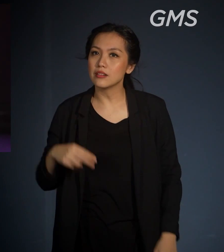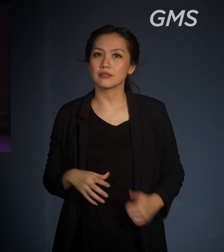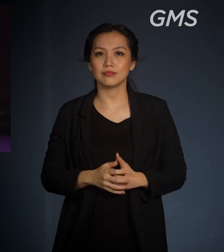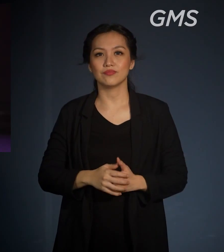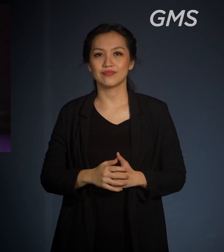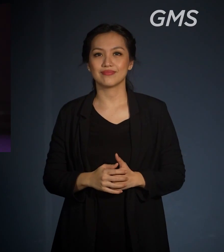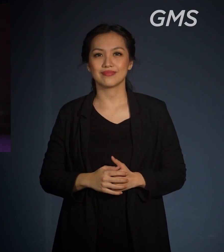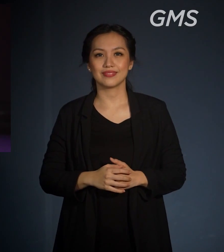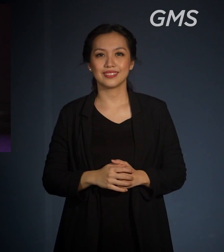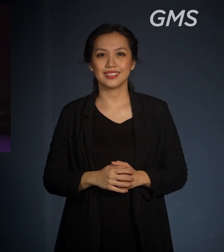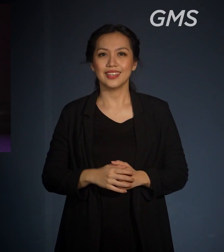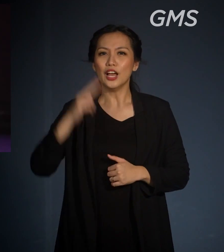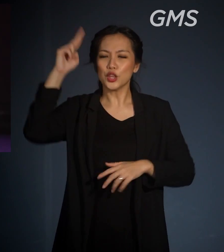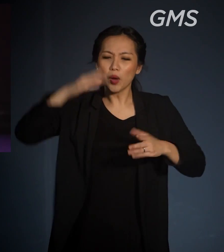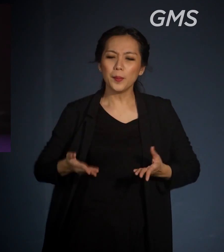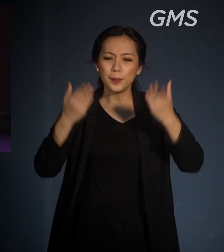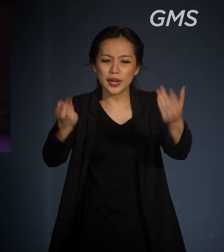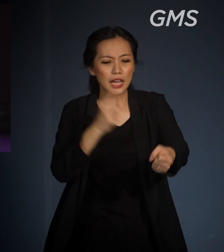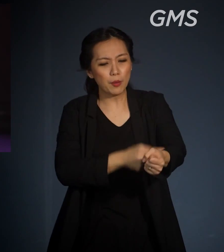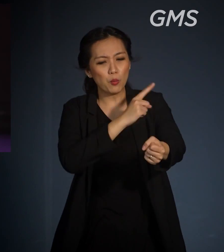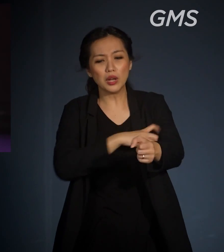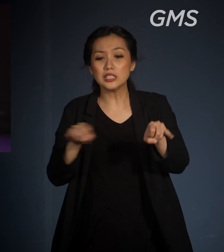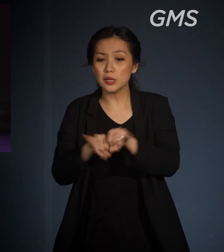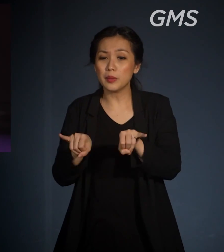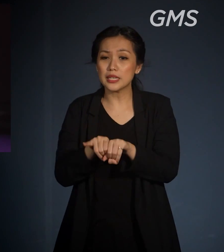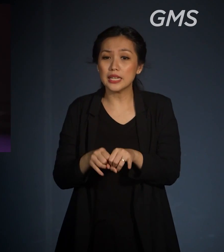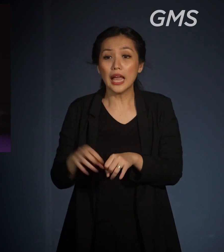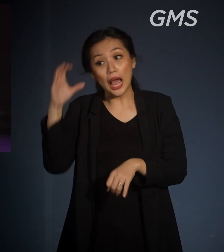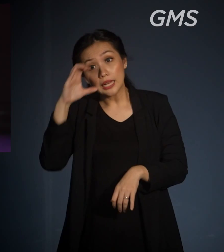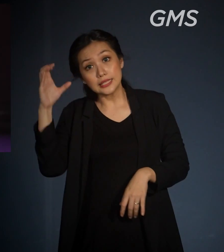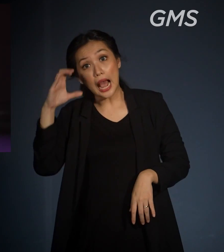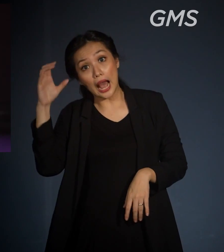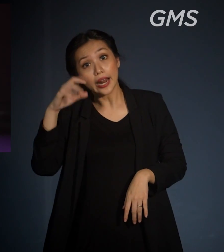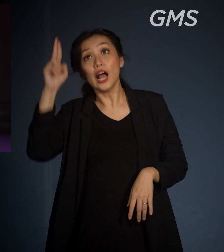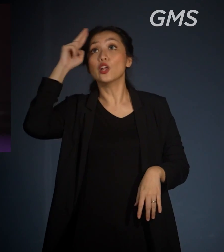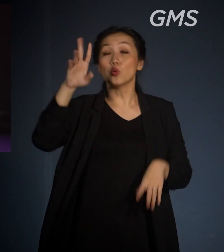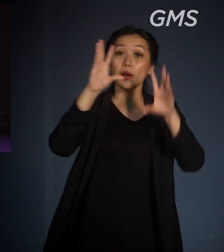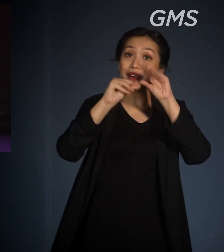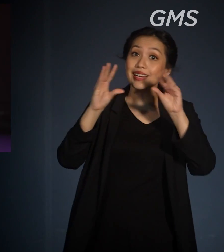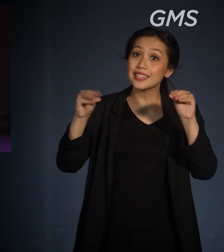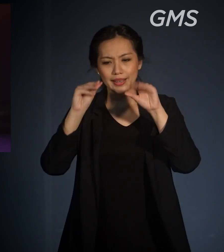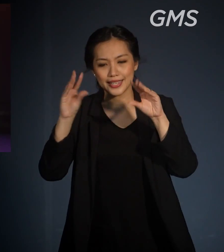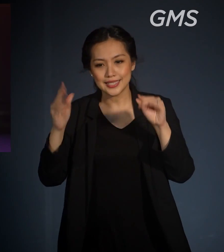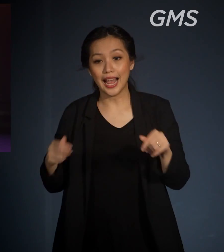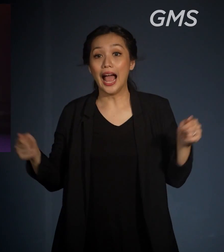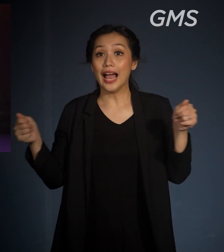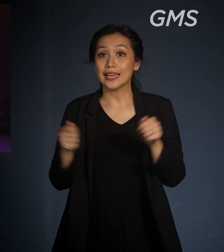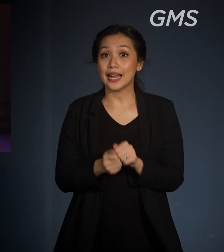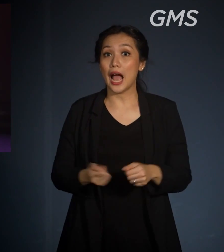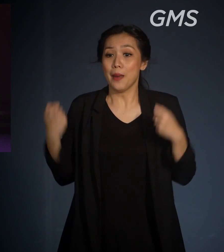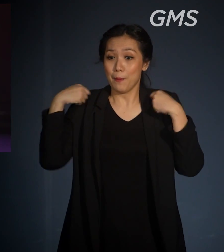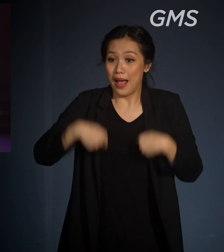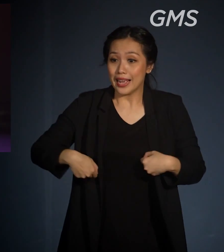seperti Tuhan bekerja. Dan Tuhan itu bekerjanya, Tuhan itu bekerja dengan planning. Tuhan